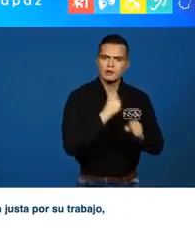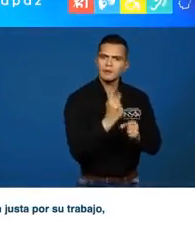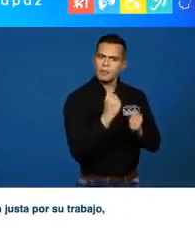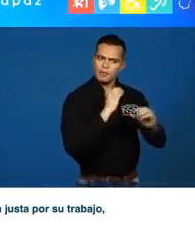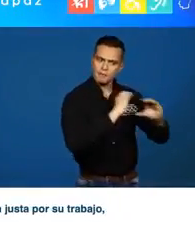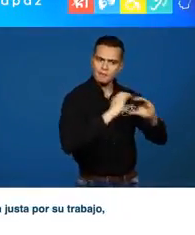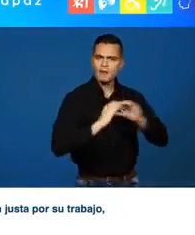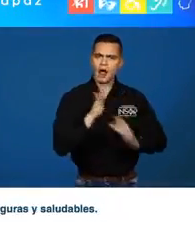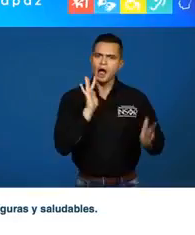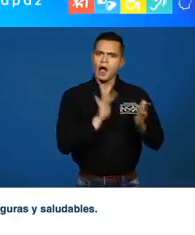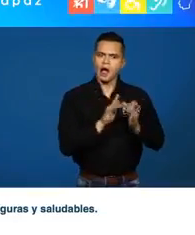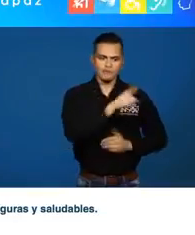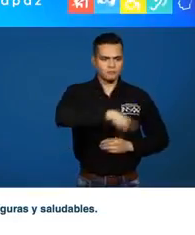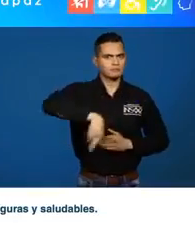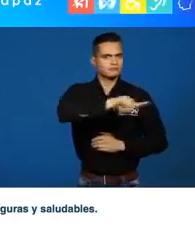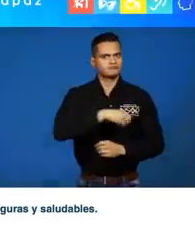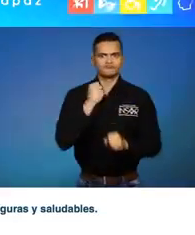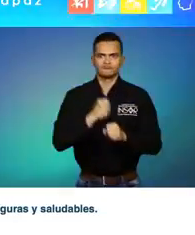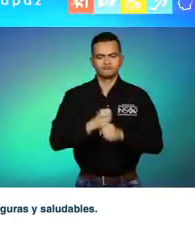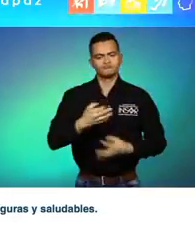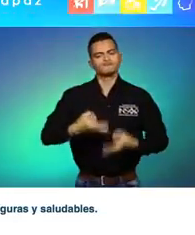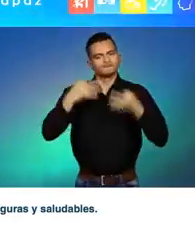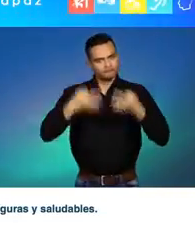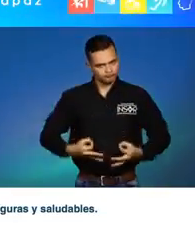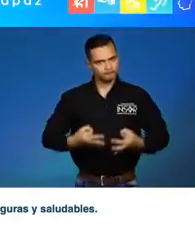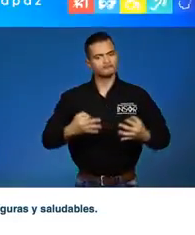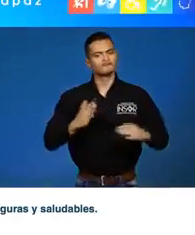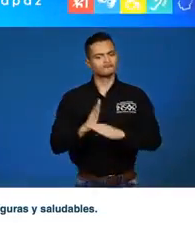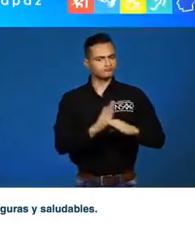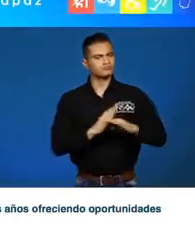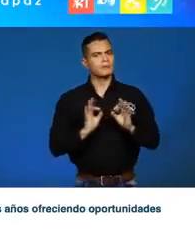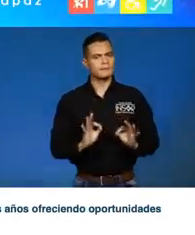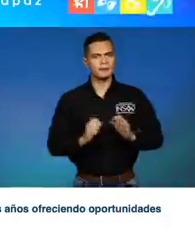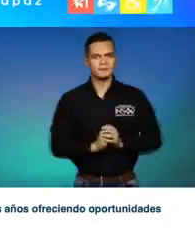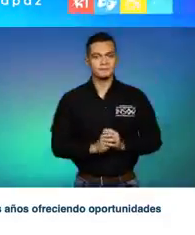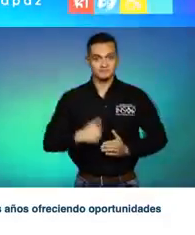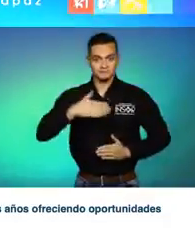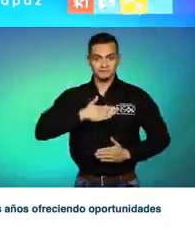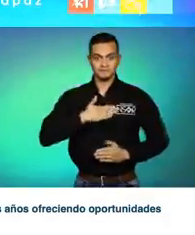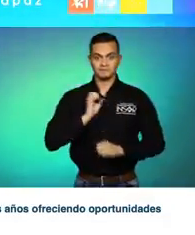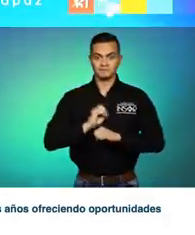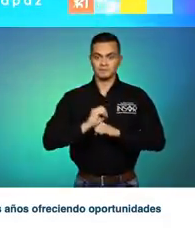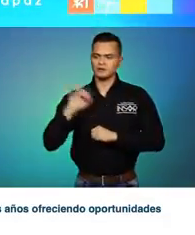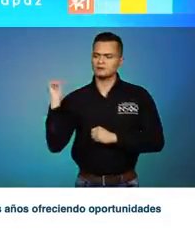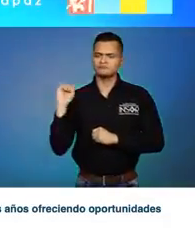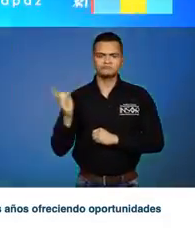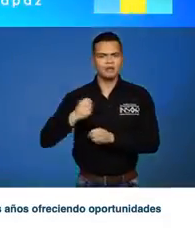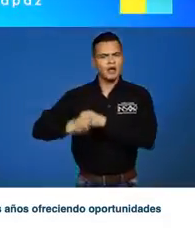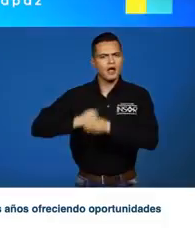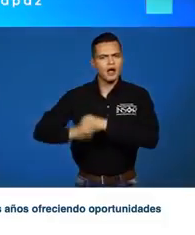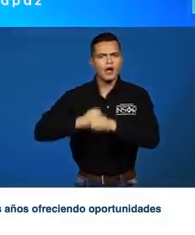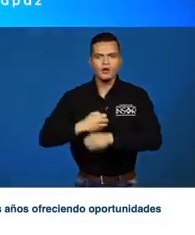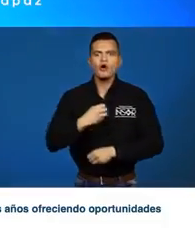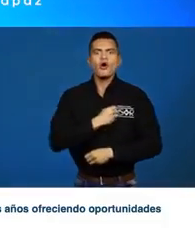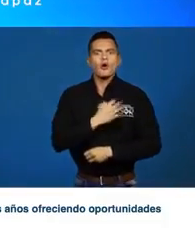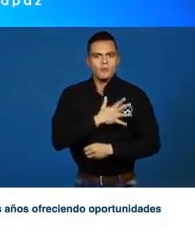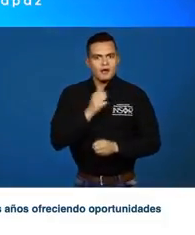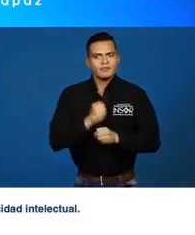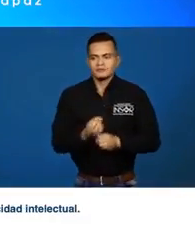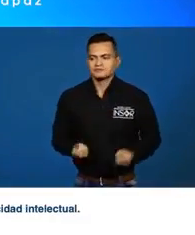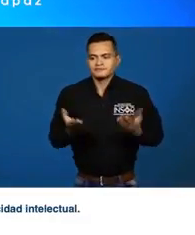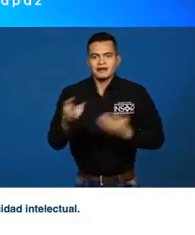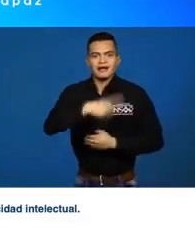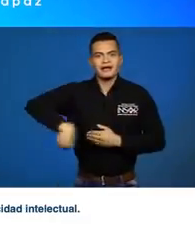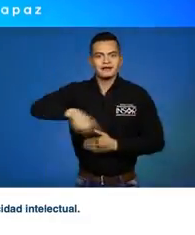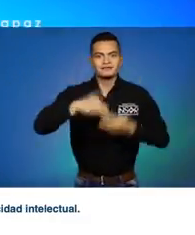trabajo, a trabajar en condiciones seguras y saludables. En nuestra organización llevamos varios años ofreciendo oportunidades de trabajo a personas